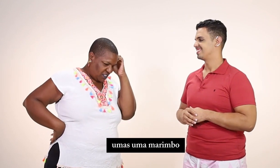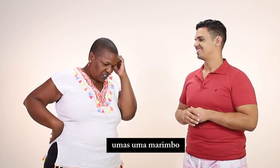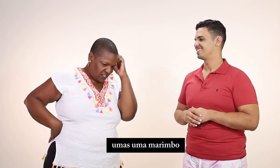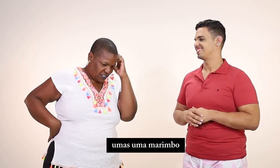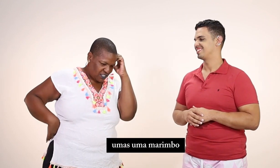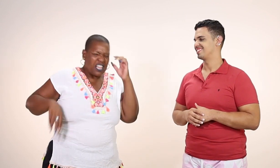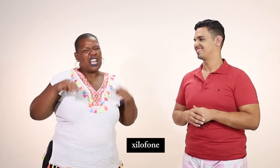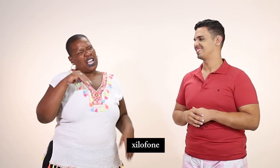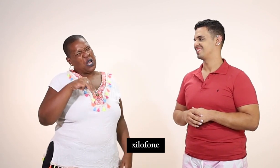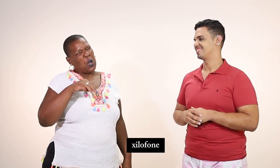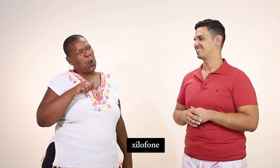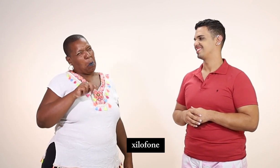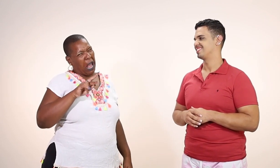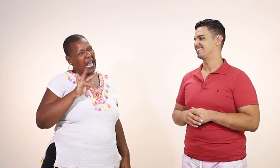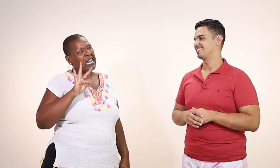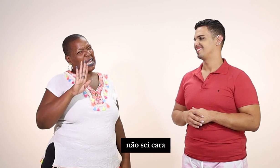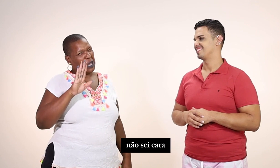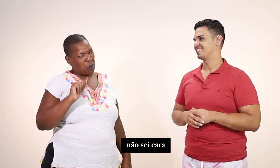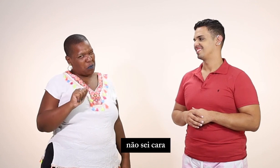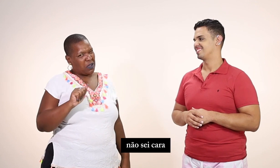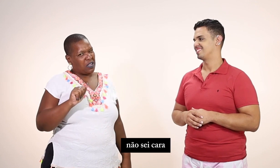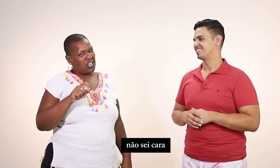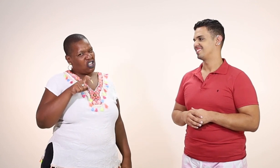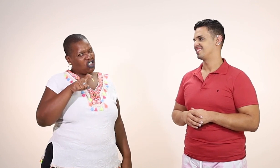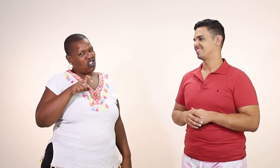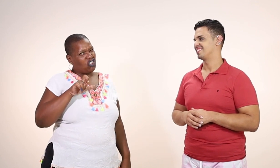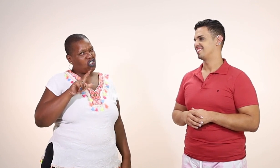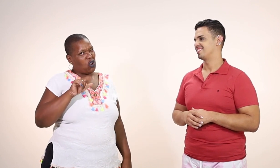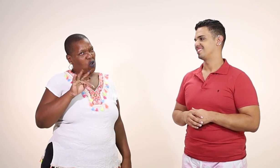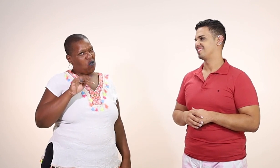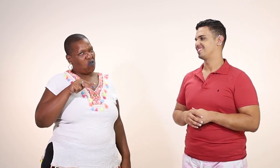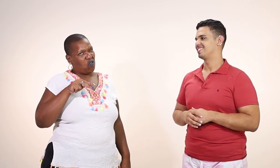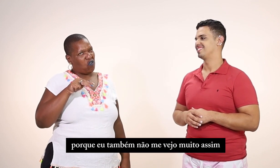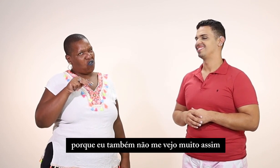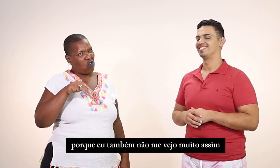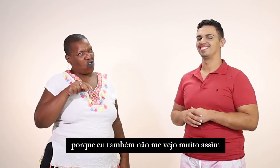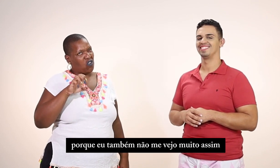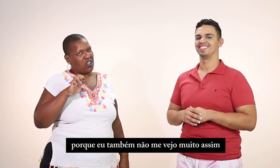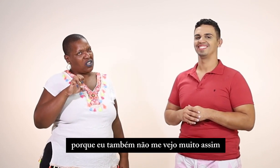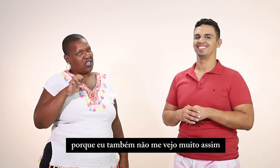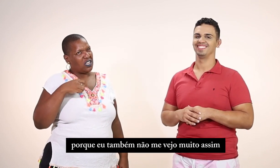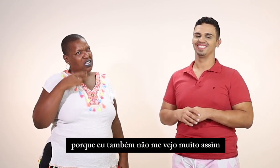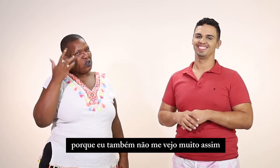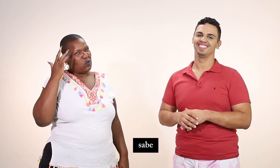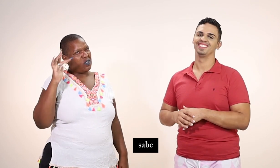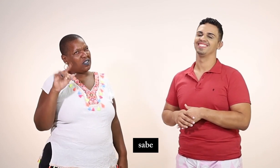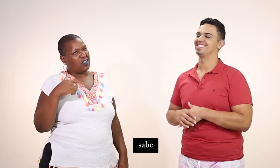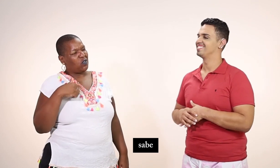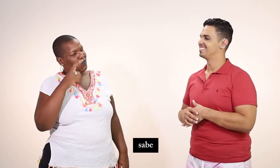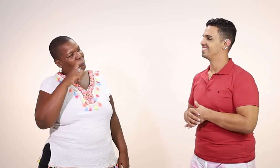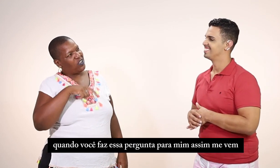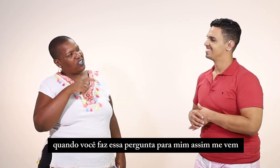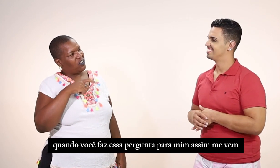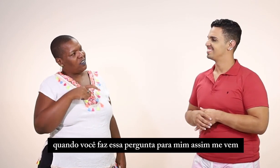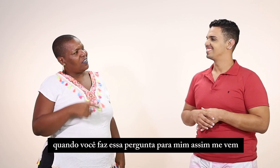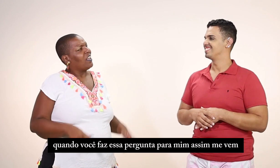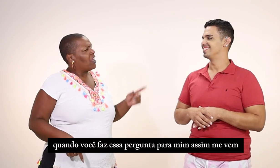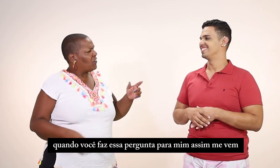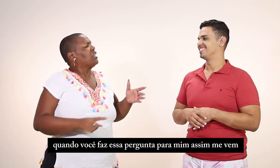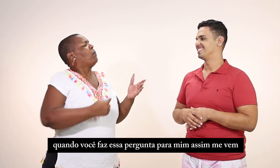uma marimba, um xilofone, não sei, cara. Porque eu também não me vejo muito assim, sabe? Quando você faz essa pergunta pra mim,